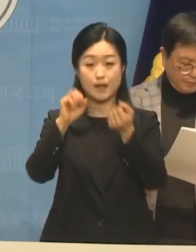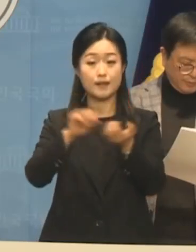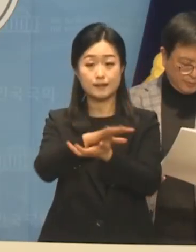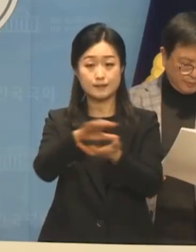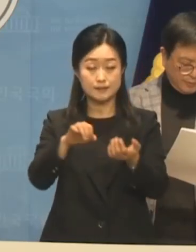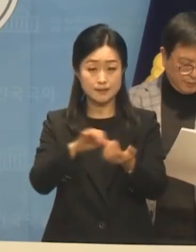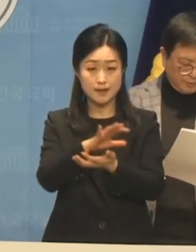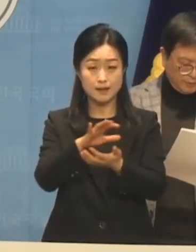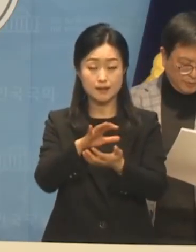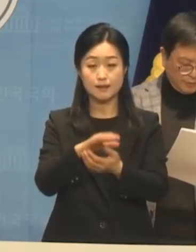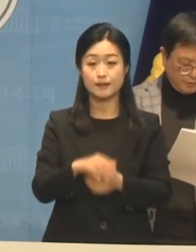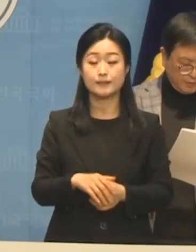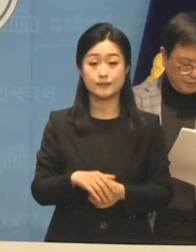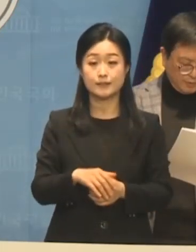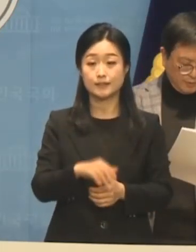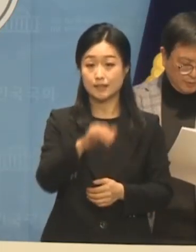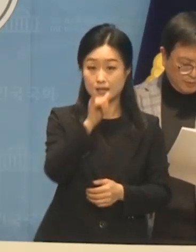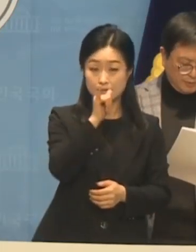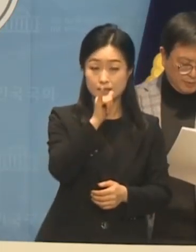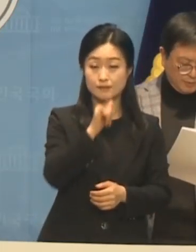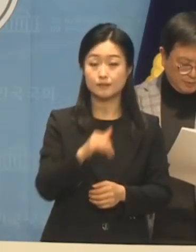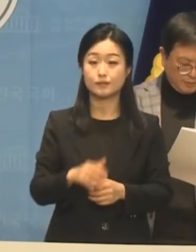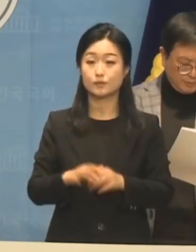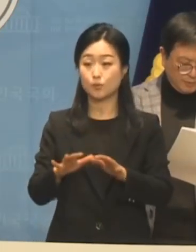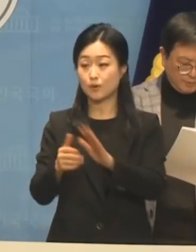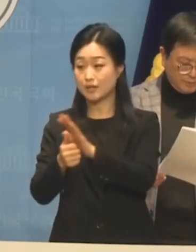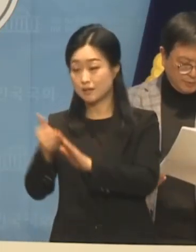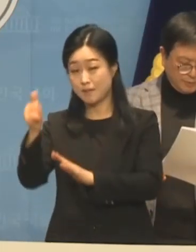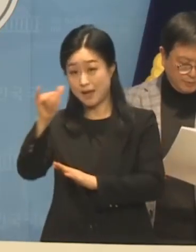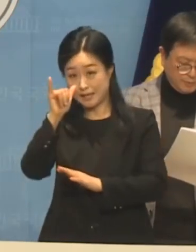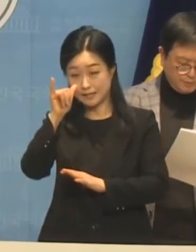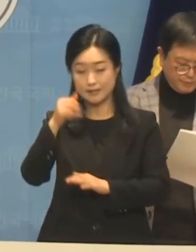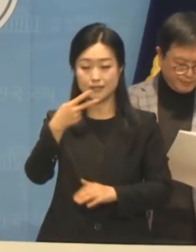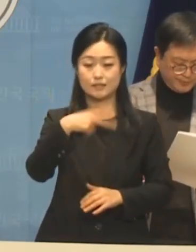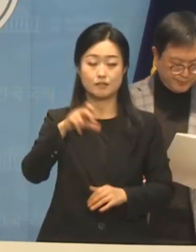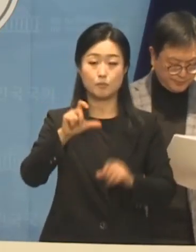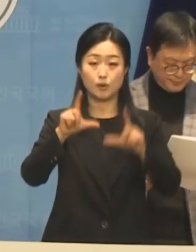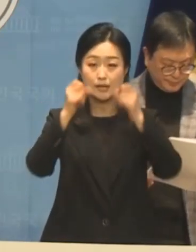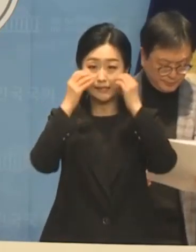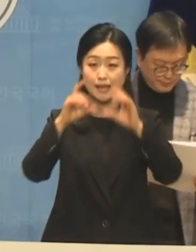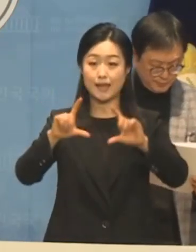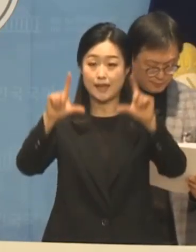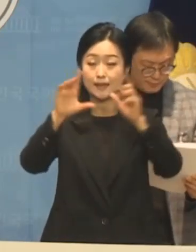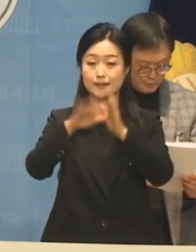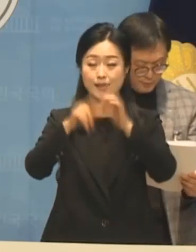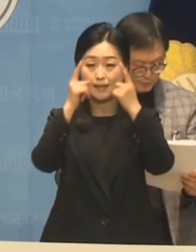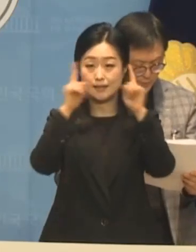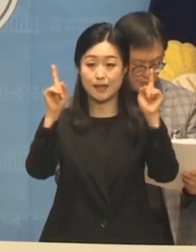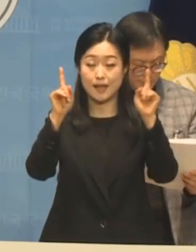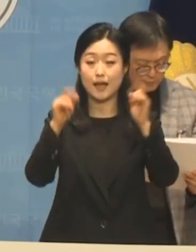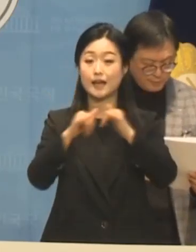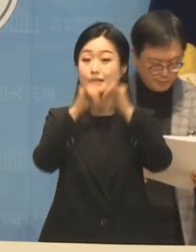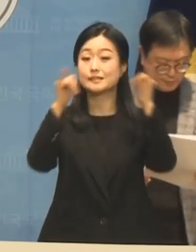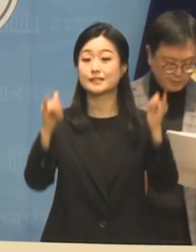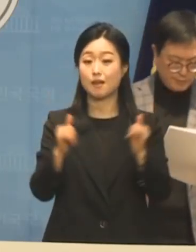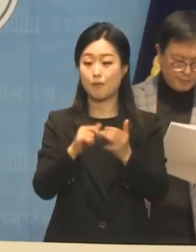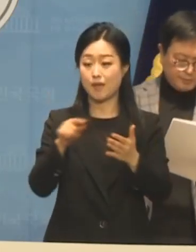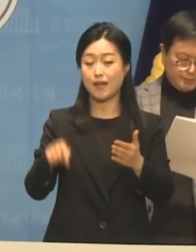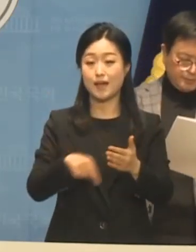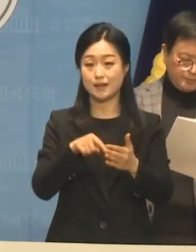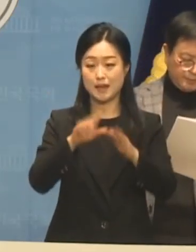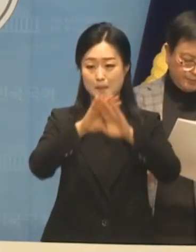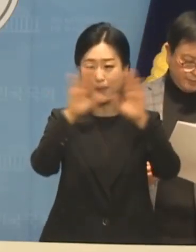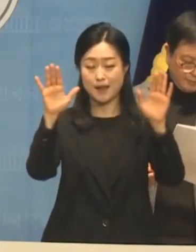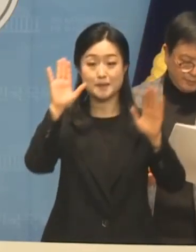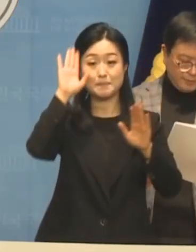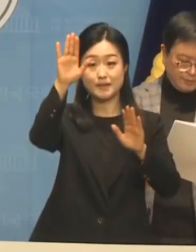큰 희망이 교차하는 2025년 새해를 맞아 대학 사회가 밝은 미래로 향해 나아갈